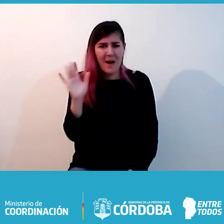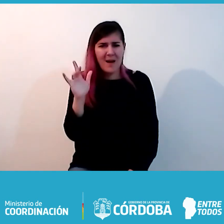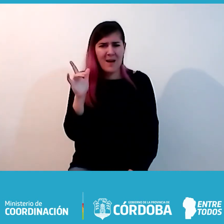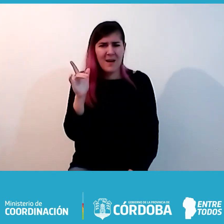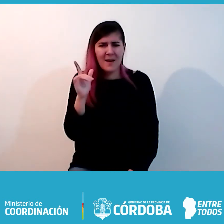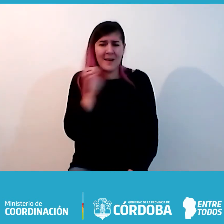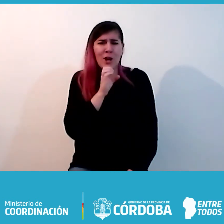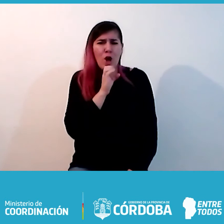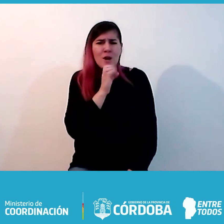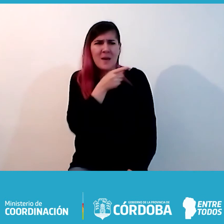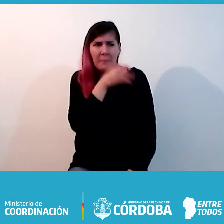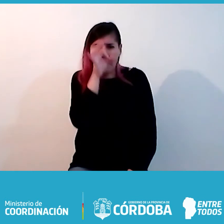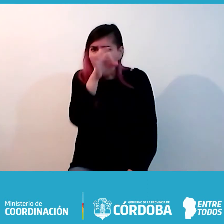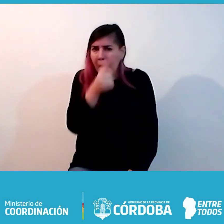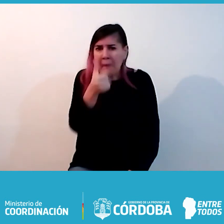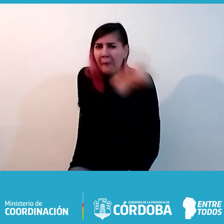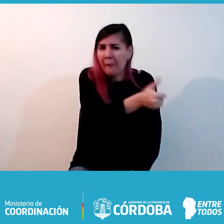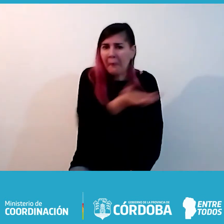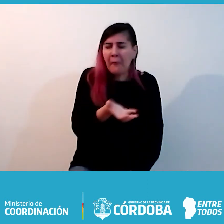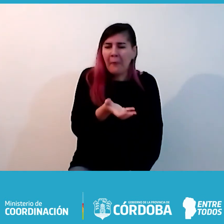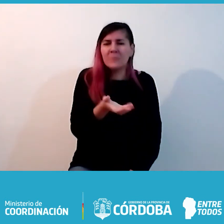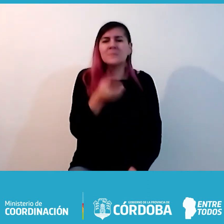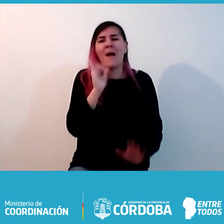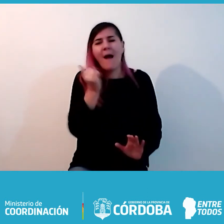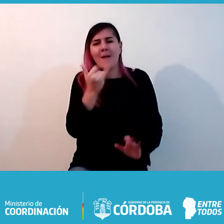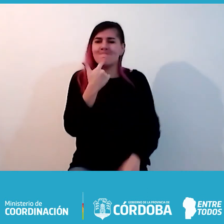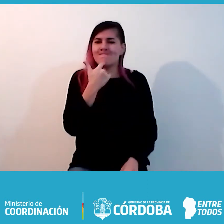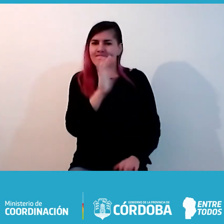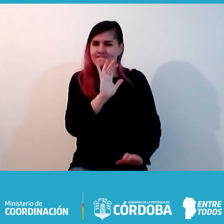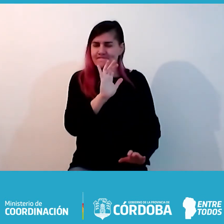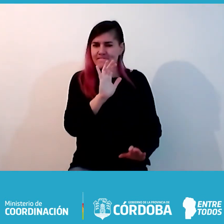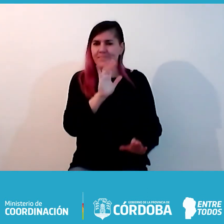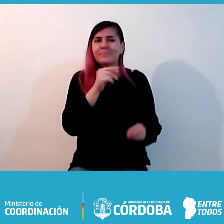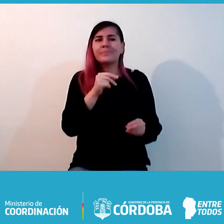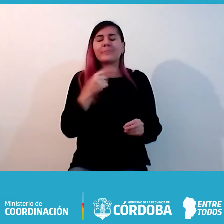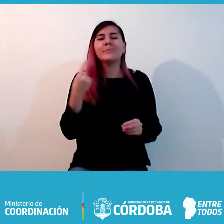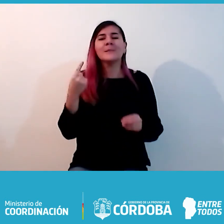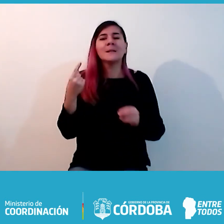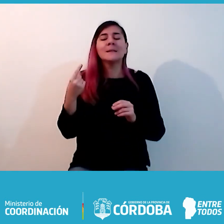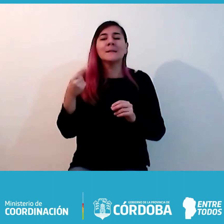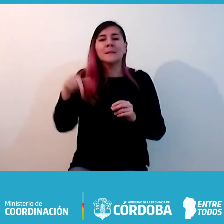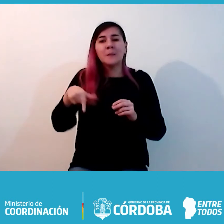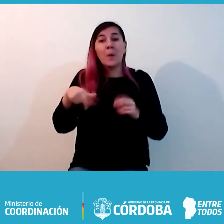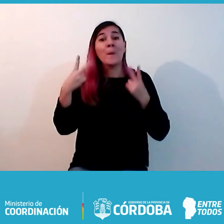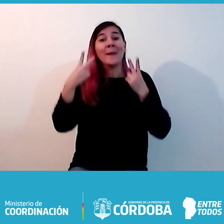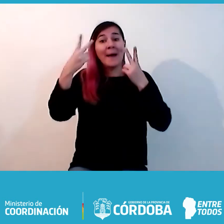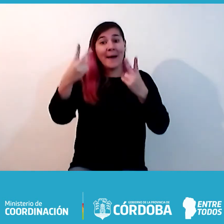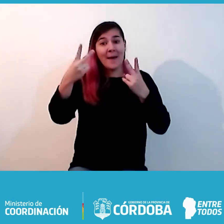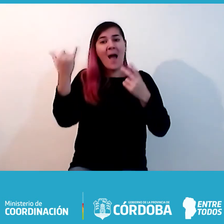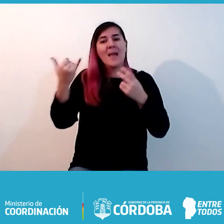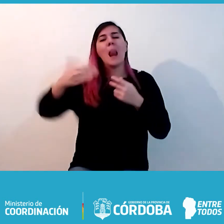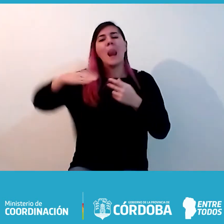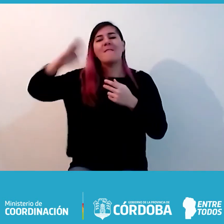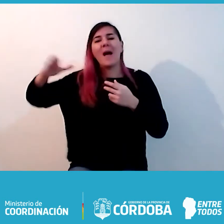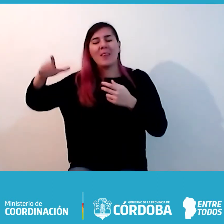ironía de no haber participado. Deja ello como una gran inquietud. Volviendo el viaje, se transita por la ruta hacia La Falda y